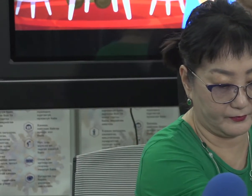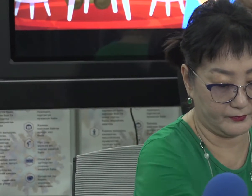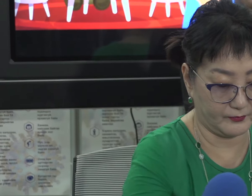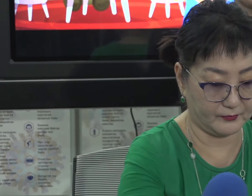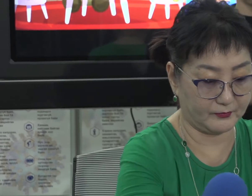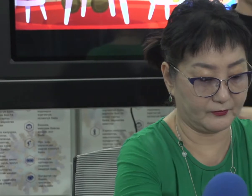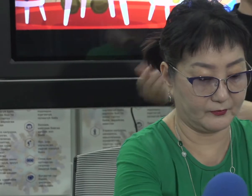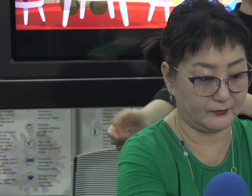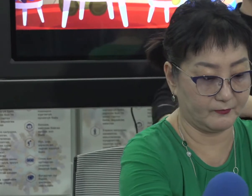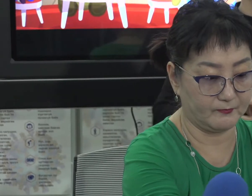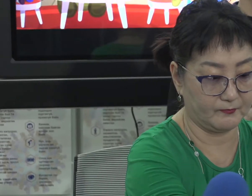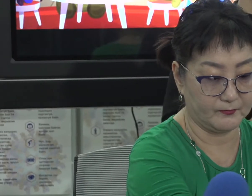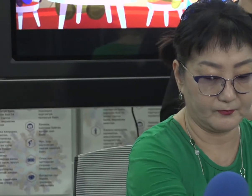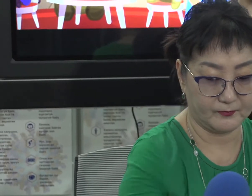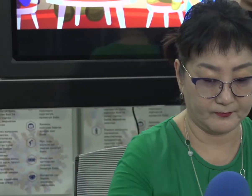За сайн байцгаана уу?